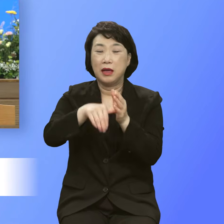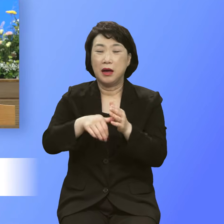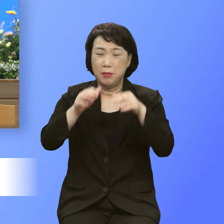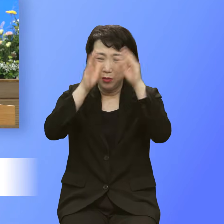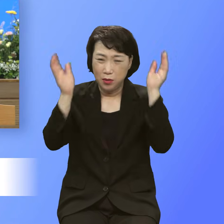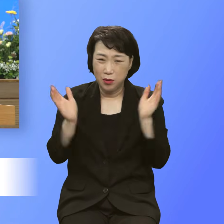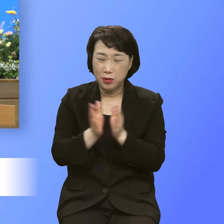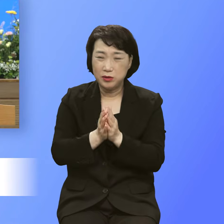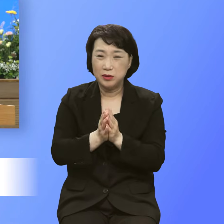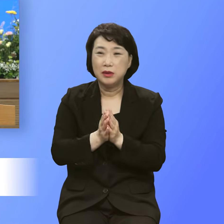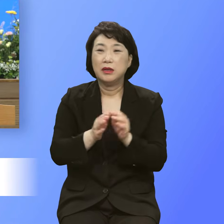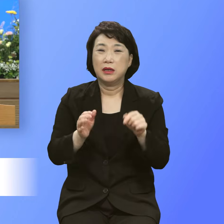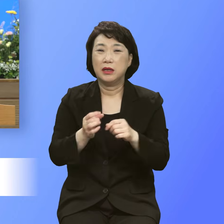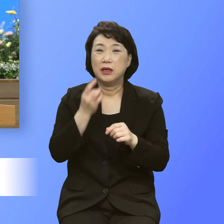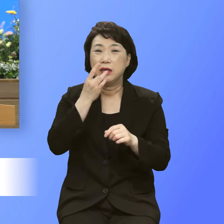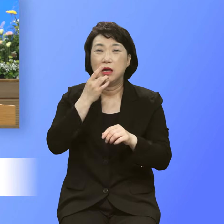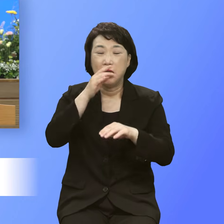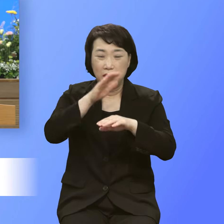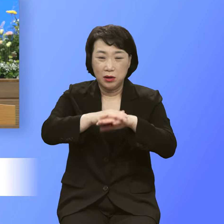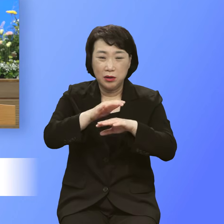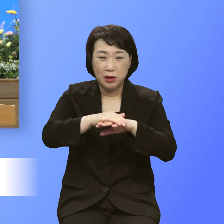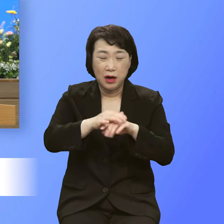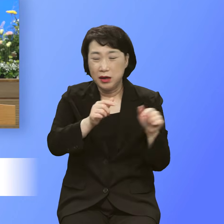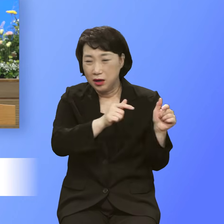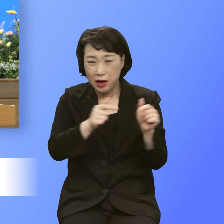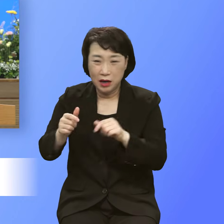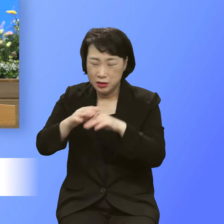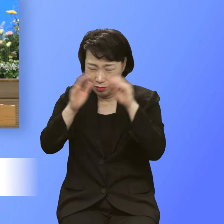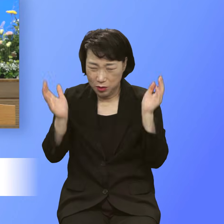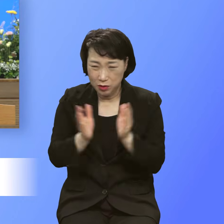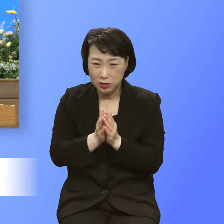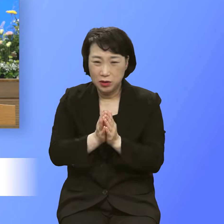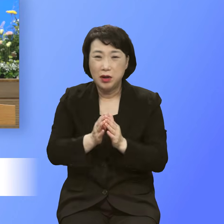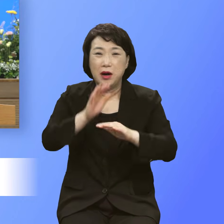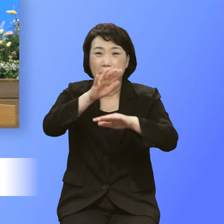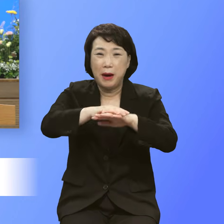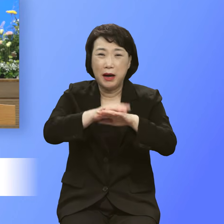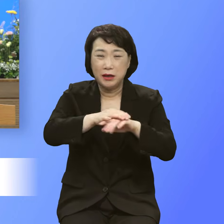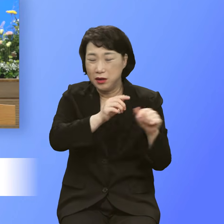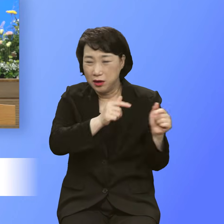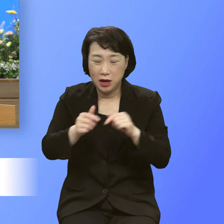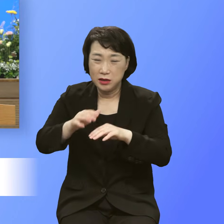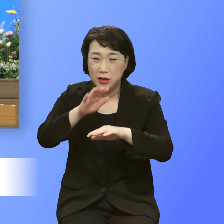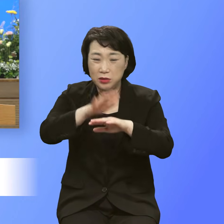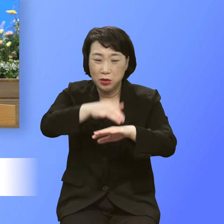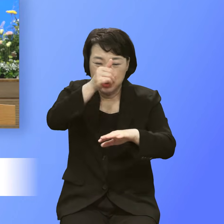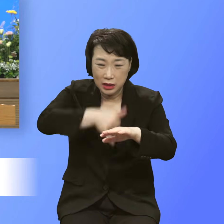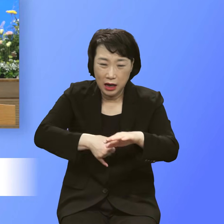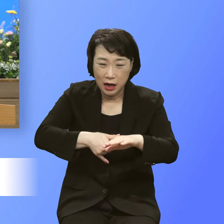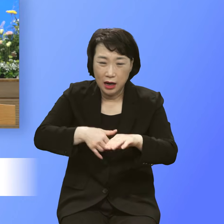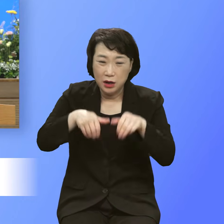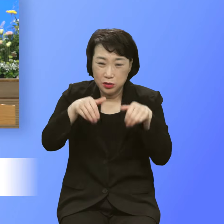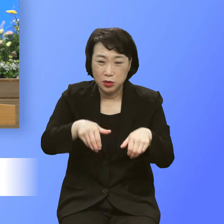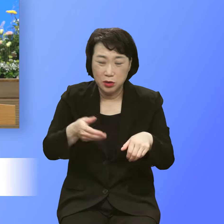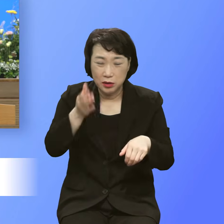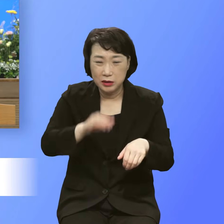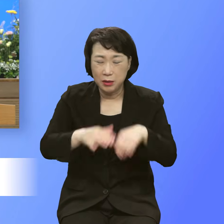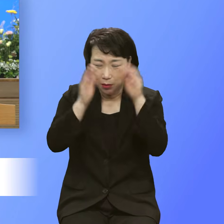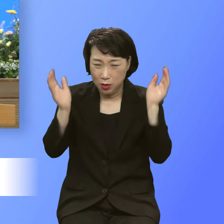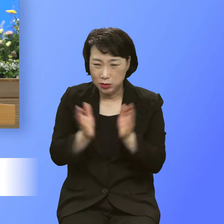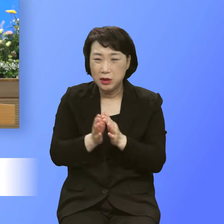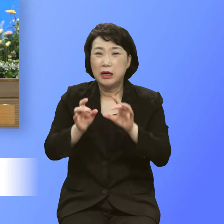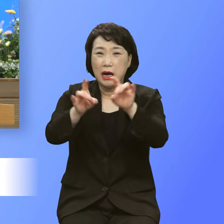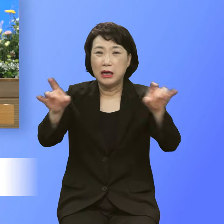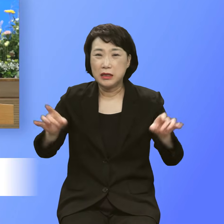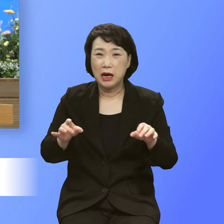모든 소작이들의 소작을 싹 다 자기들이 농사짓던 땅을 각자가 자기들이